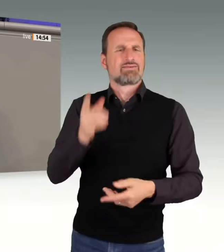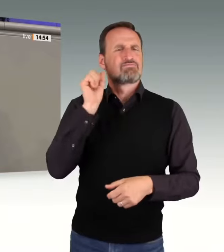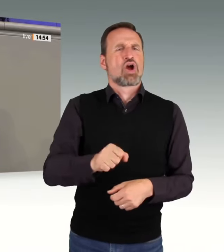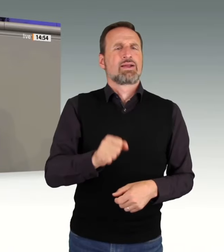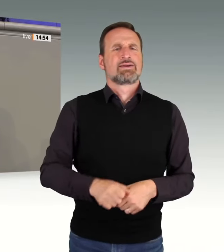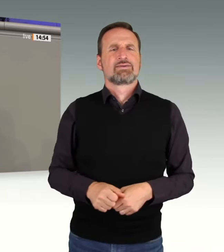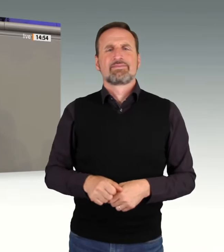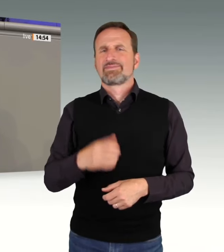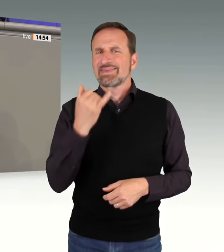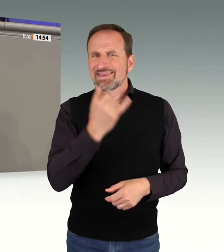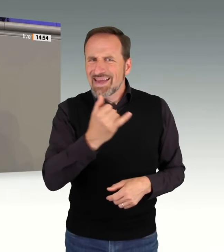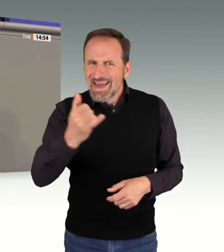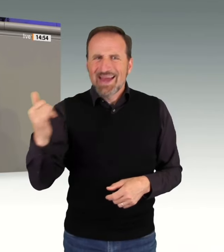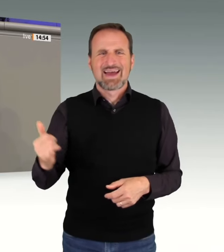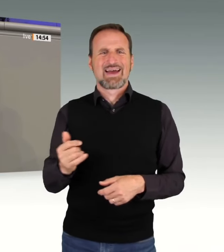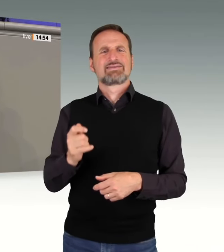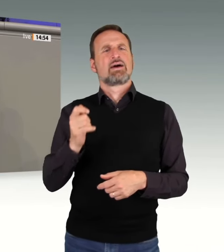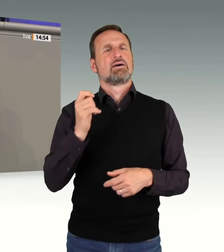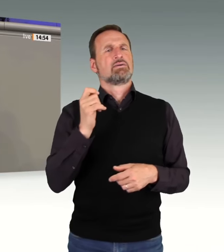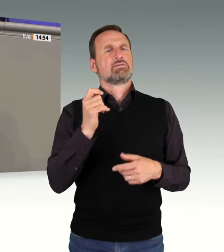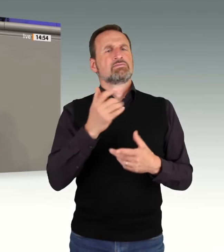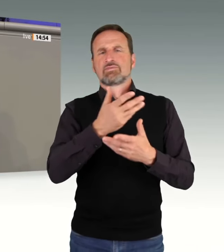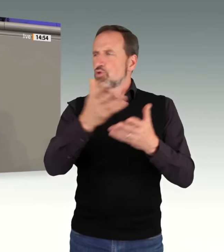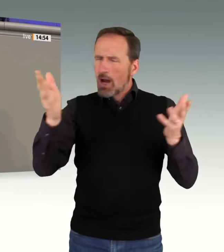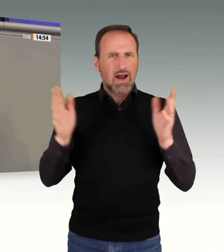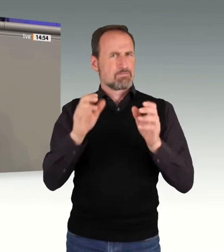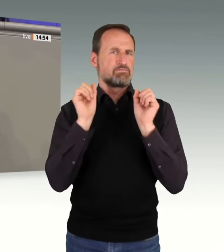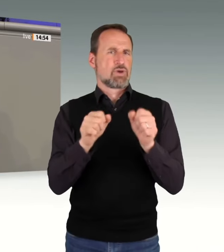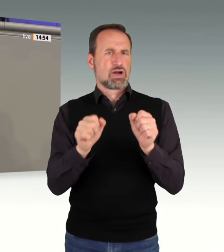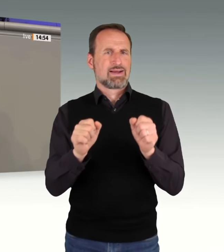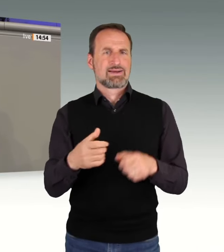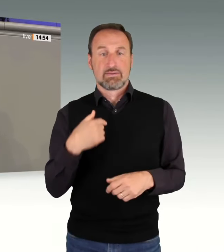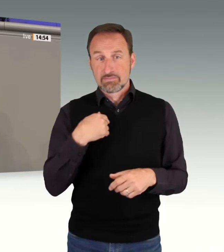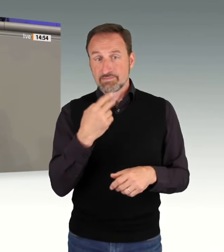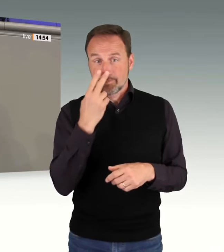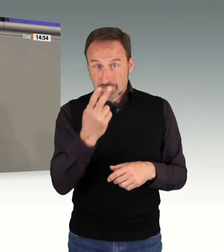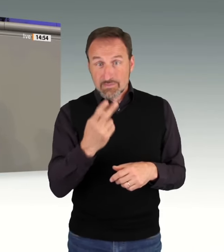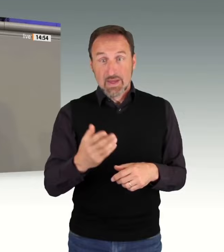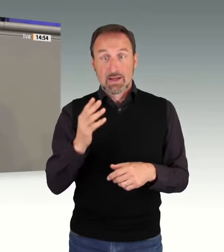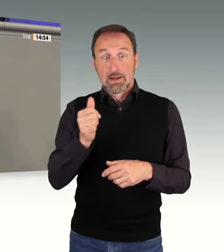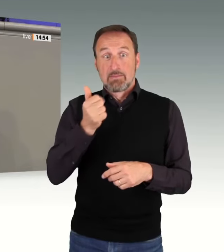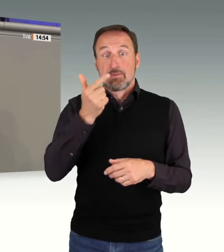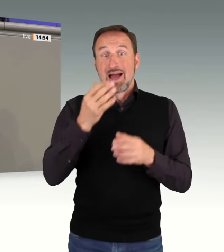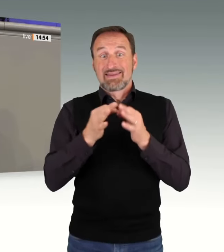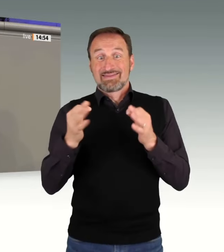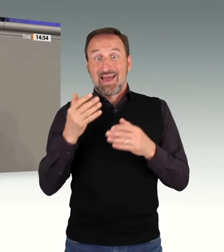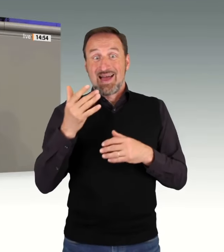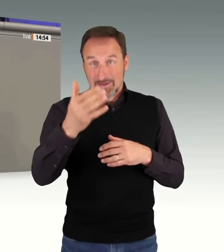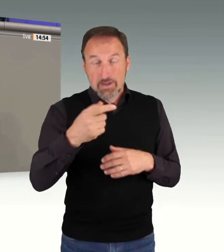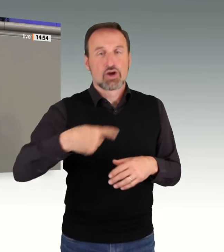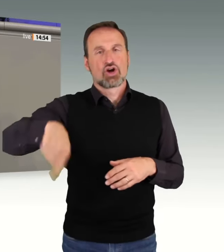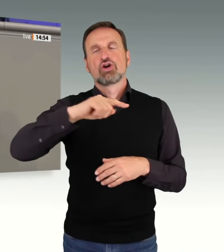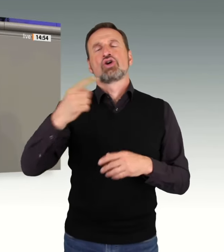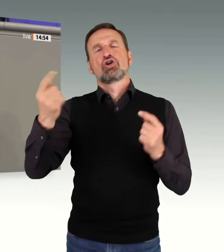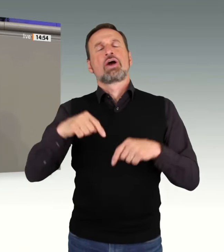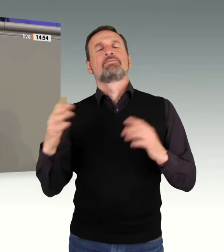Anfang wurde entweder von dem Sieger oder von manchen Starken aufgedrängt, das Ende